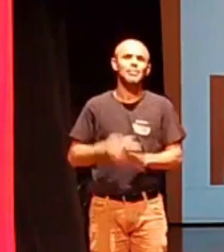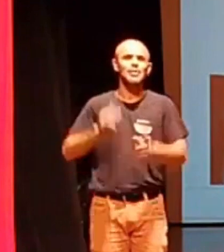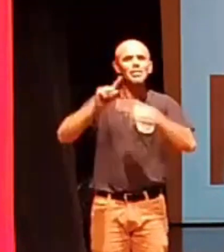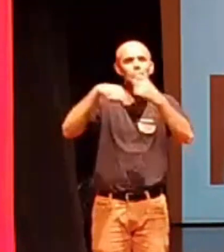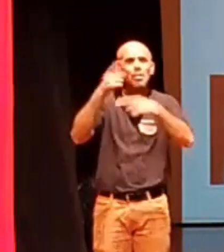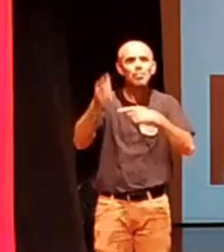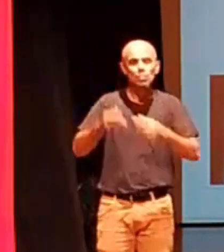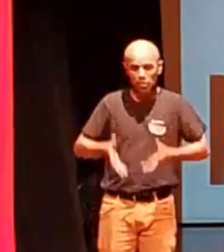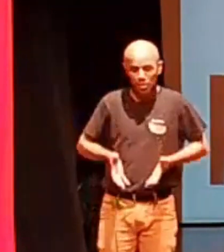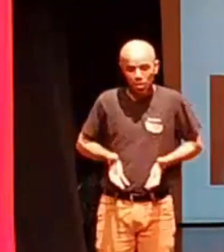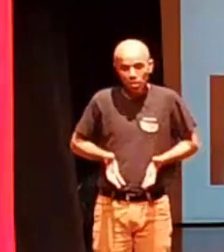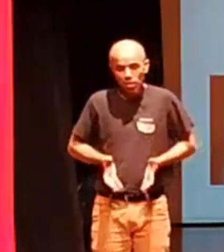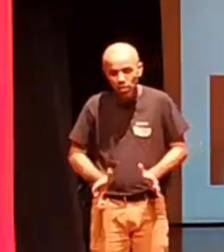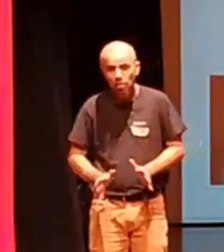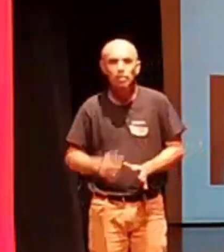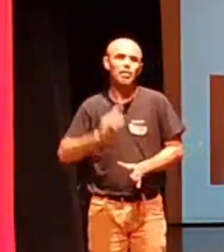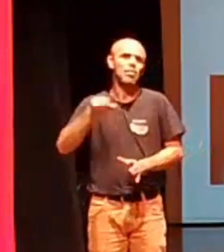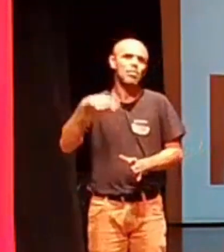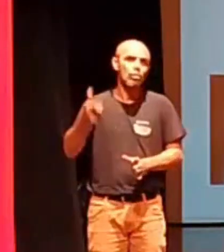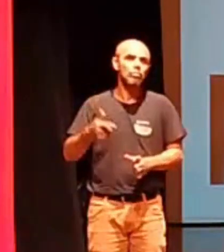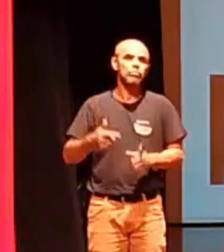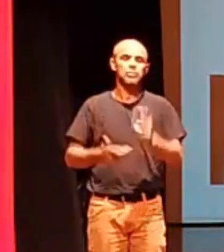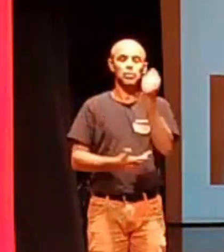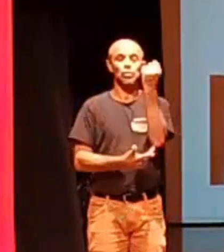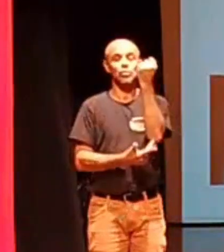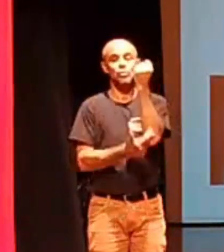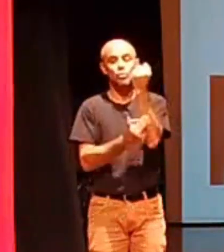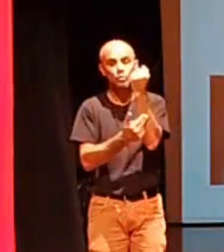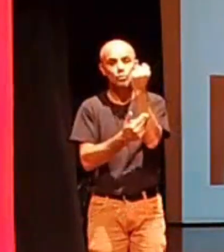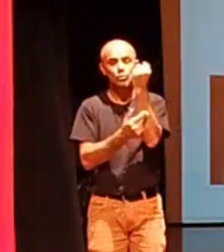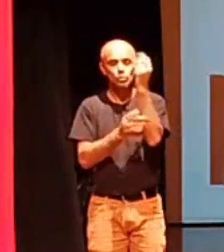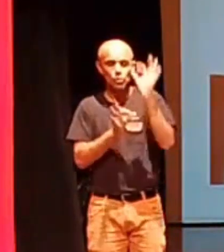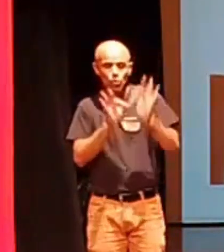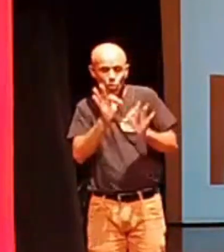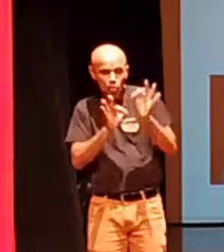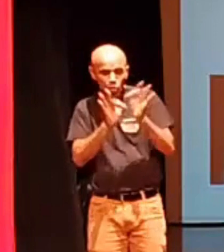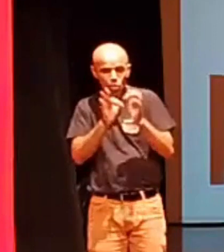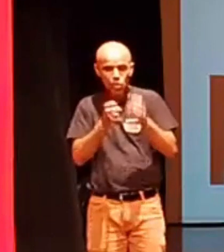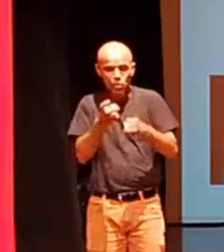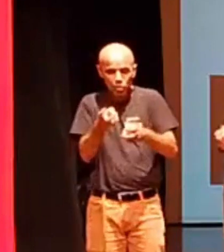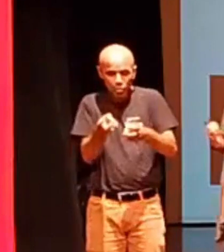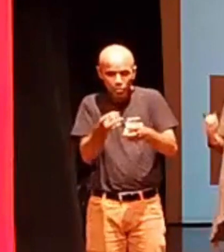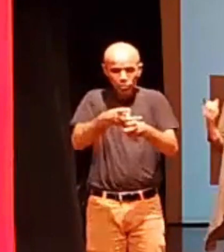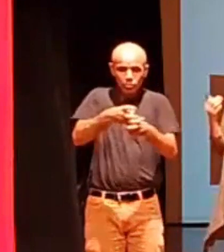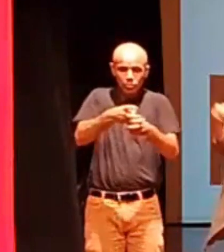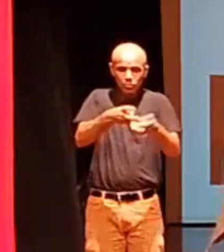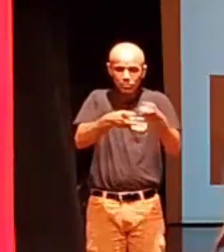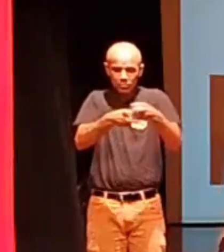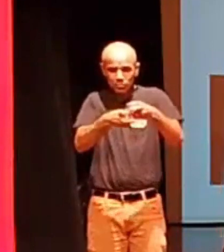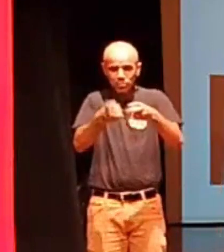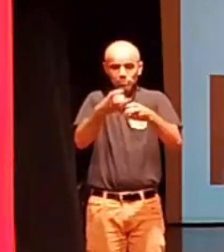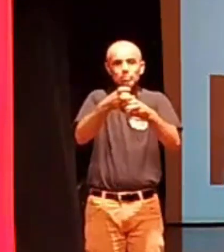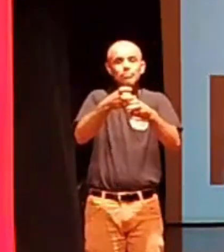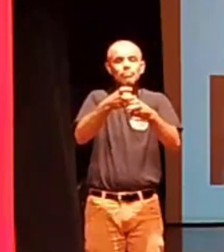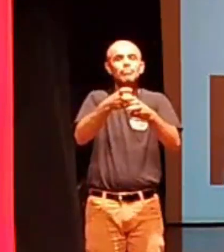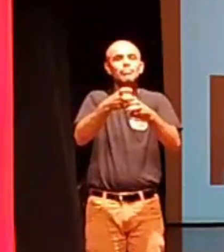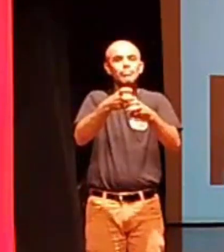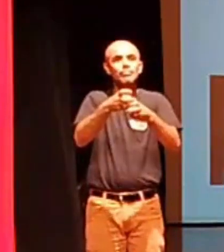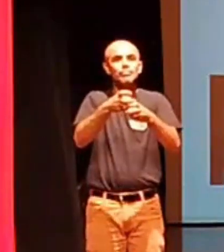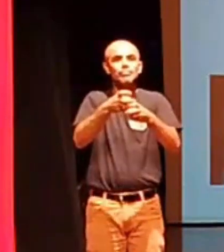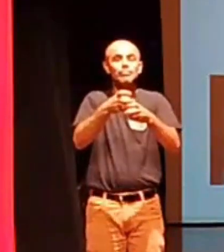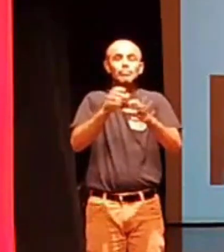esse bebê, ela teve que fazer uma cirurgia para reconstruir, e eles foi reconstruído essa cirurgia